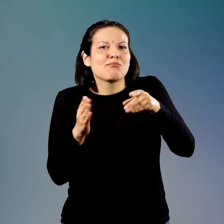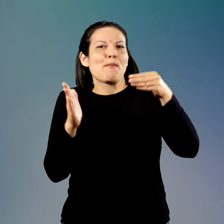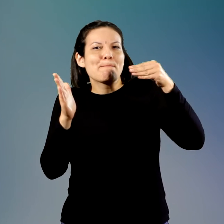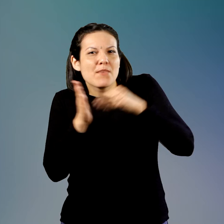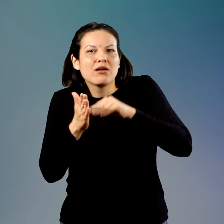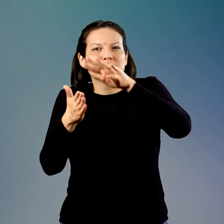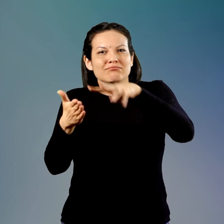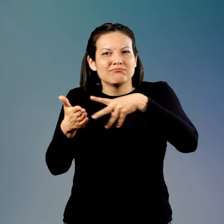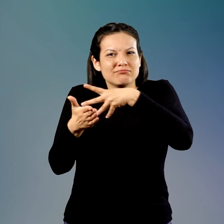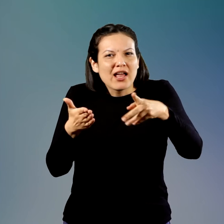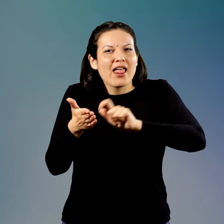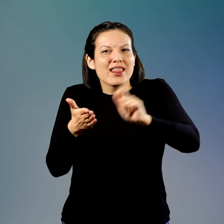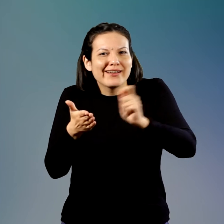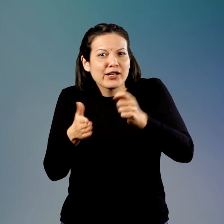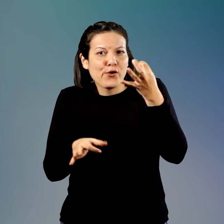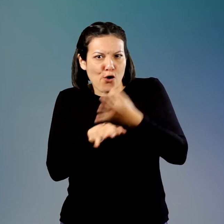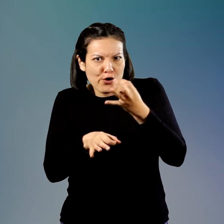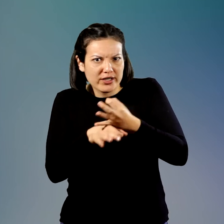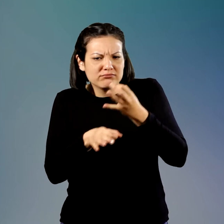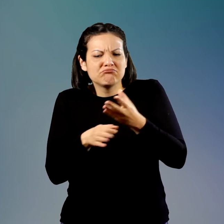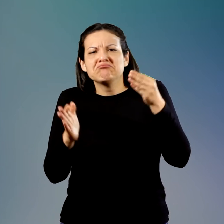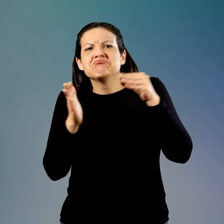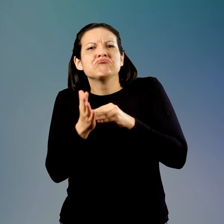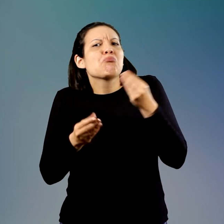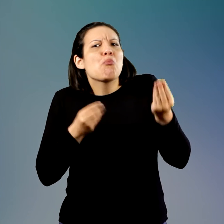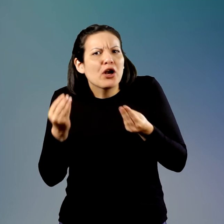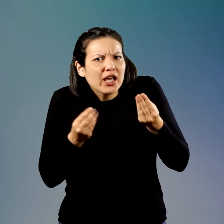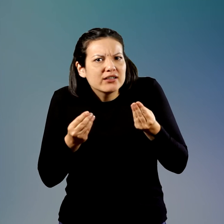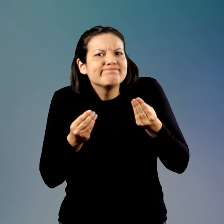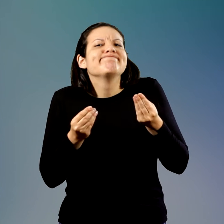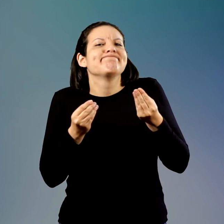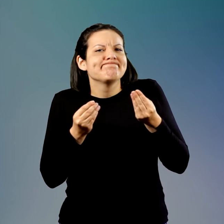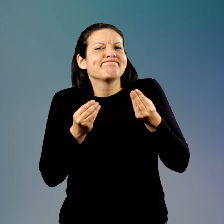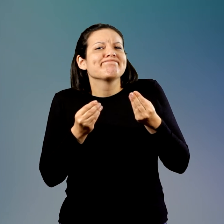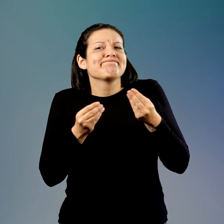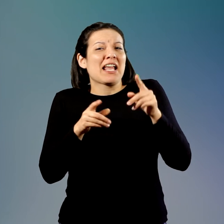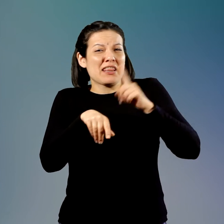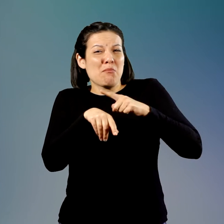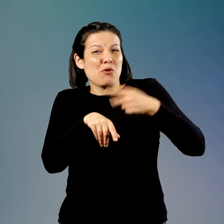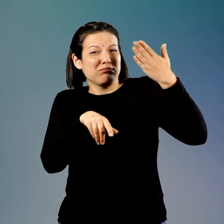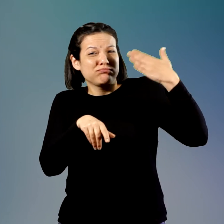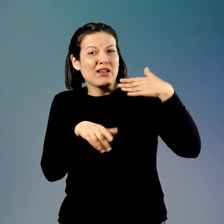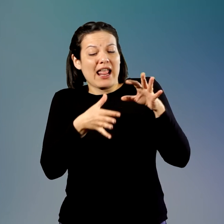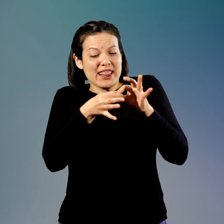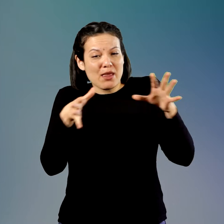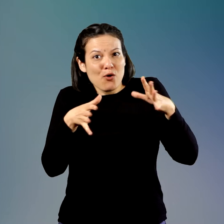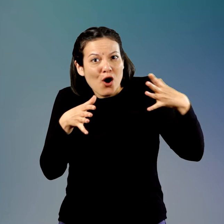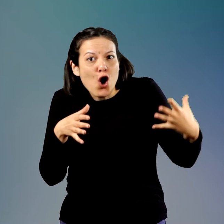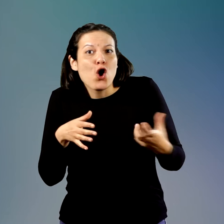diferentes legislaciones debe su impulso a quienes la sintieron como propia desde la recuperación de la